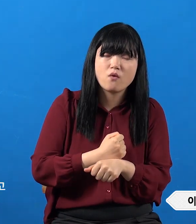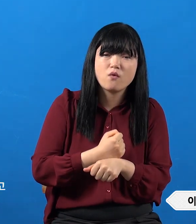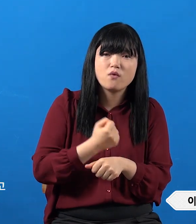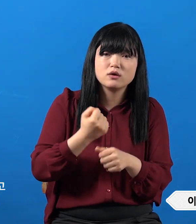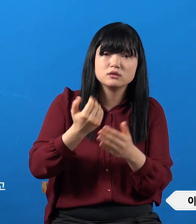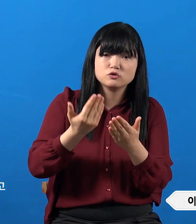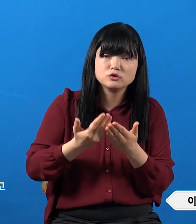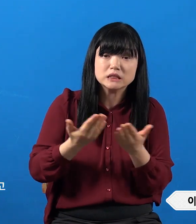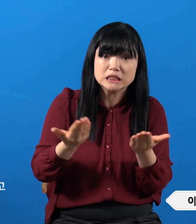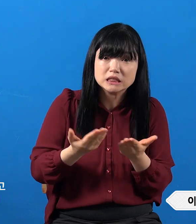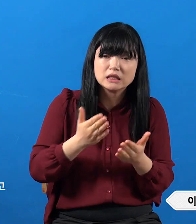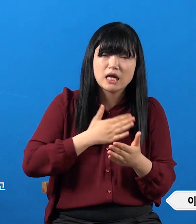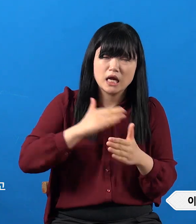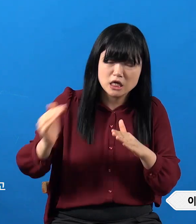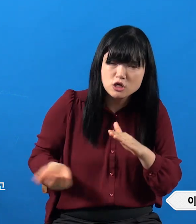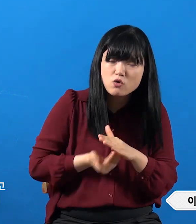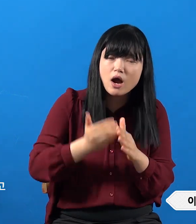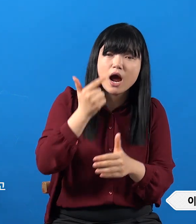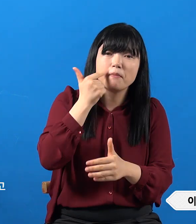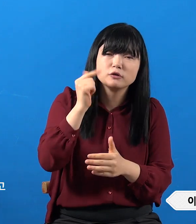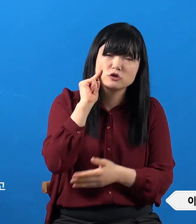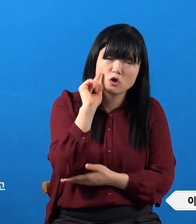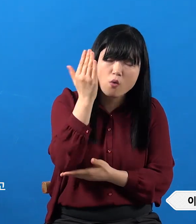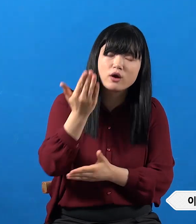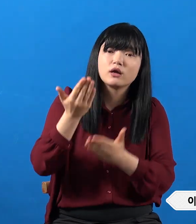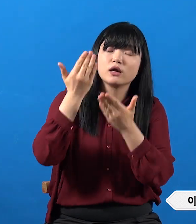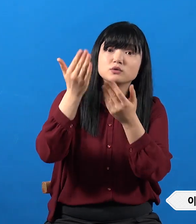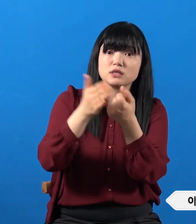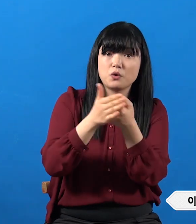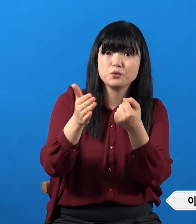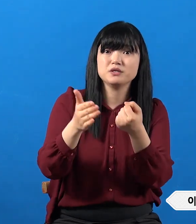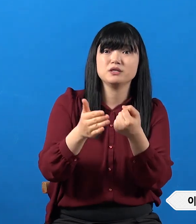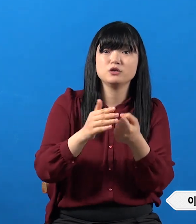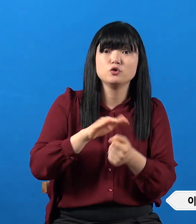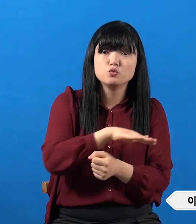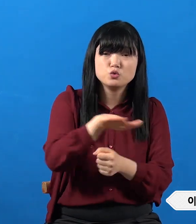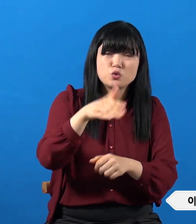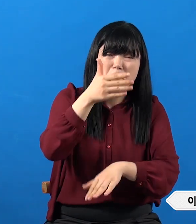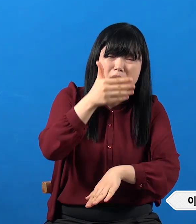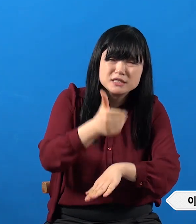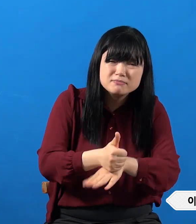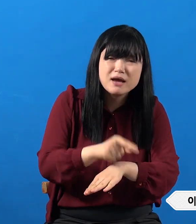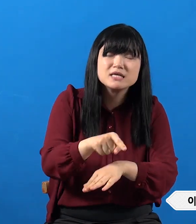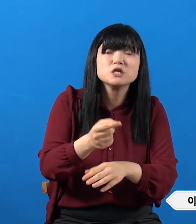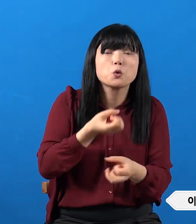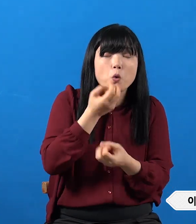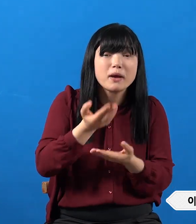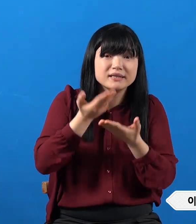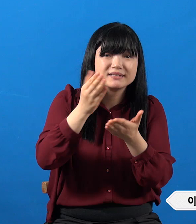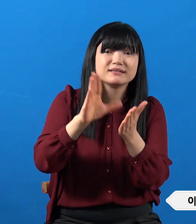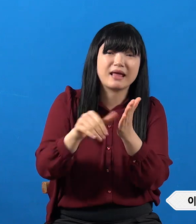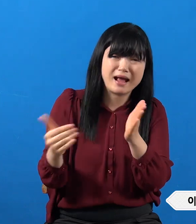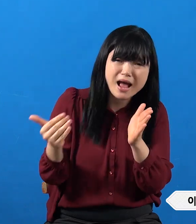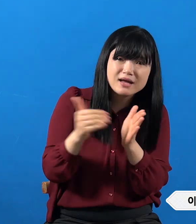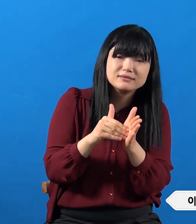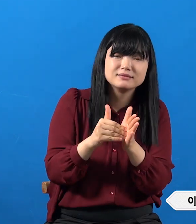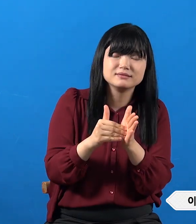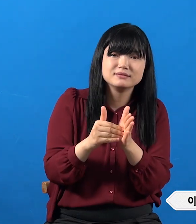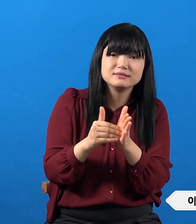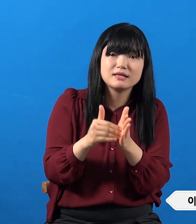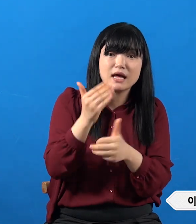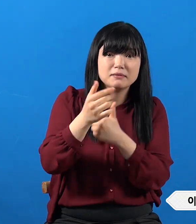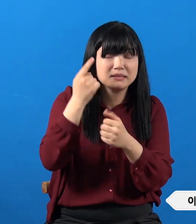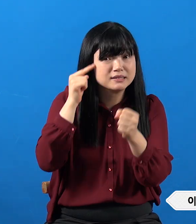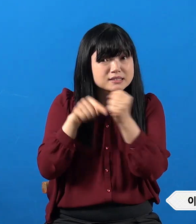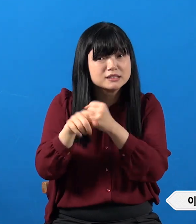일을 내가 이루어 아버지를 영화롭게 하였사오니. 우리도 마지막 이 고백을 드릴 때까지 그의